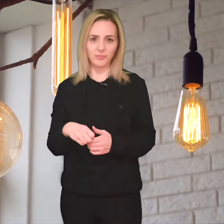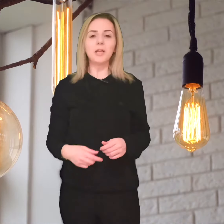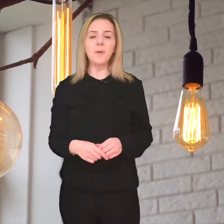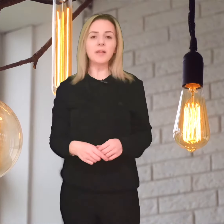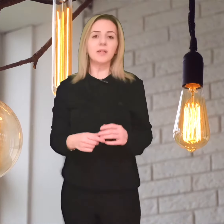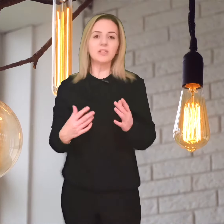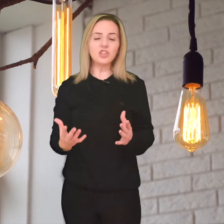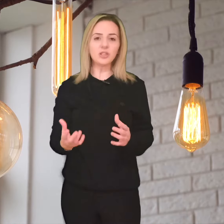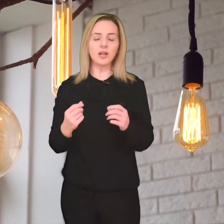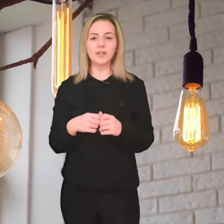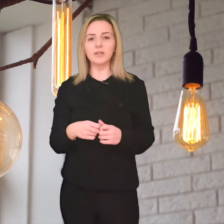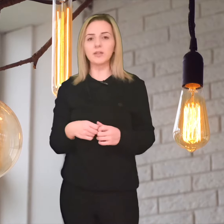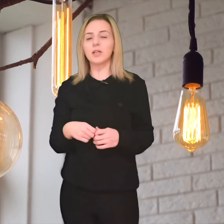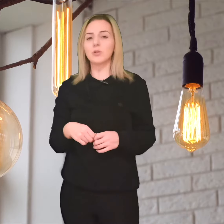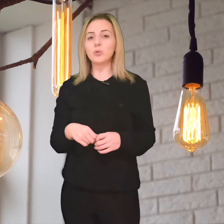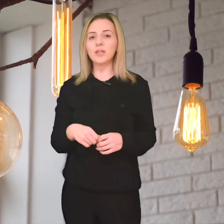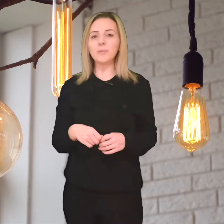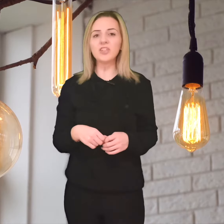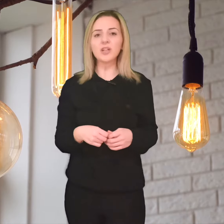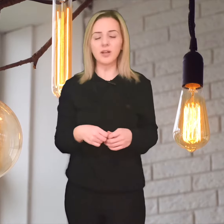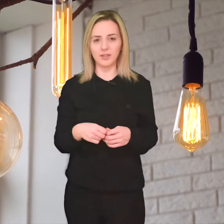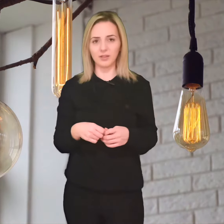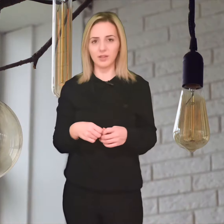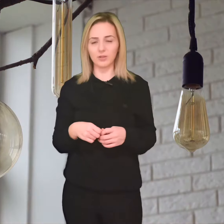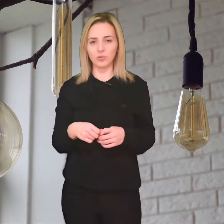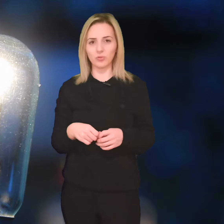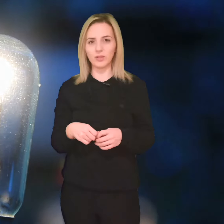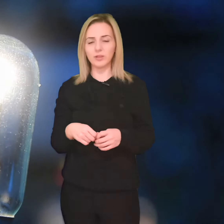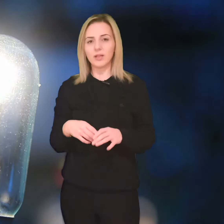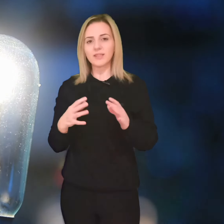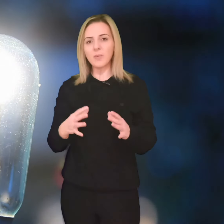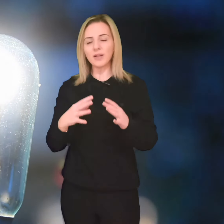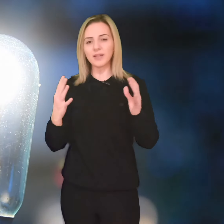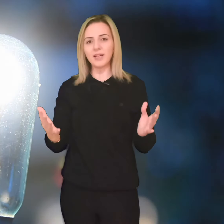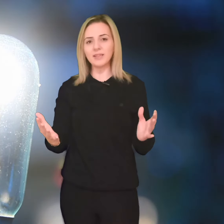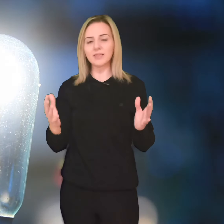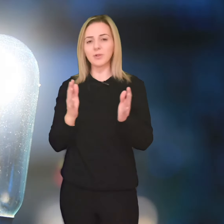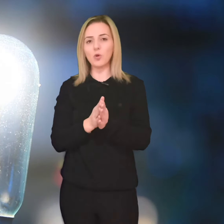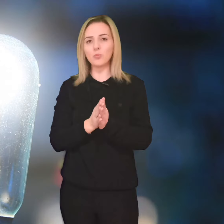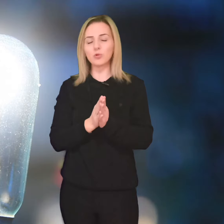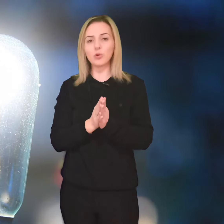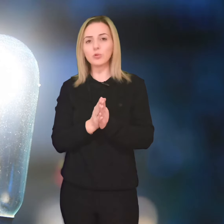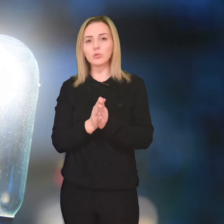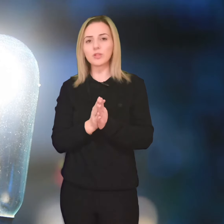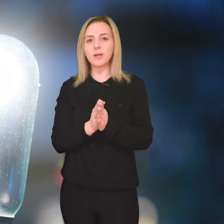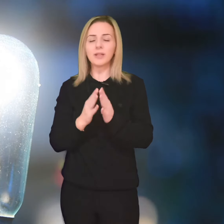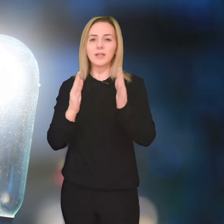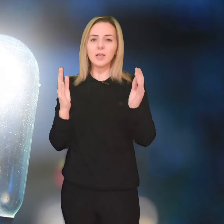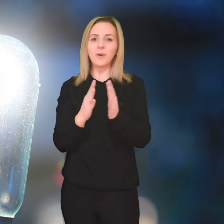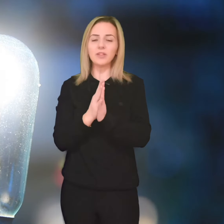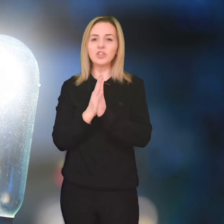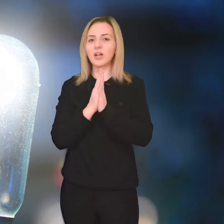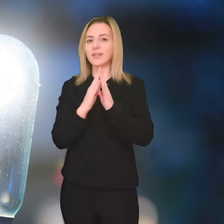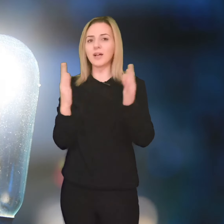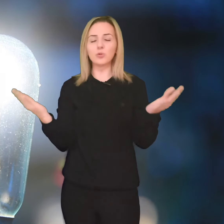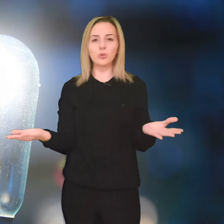başlanmıştır. Yapay ışık kaynakları tükenebilecek kaynaklardır çocuklar. Zamanı geldiği zaman, ömrünü doldurduğu zaman